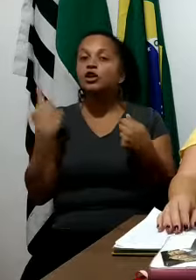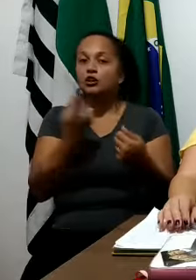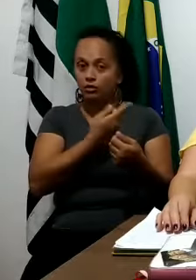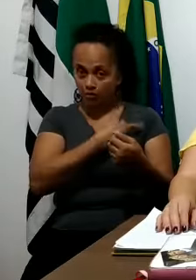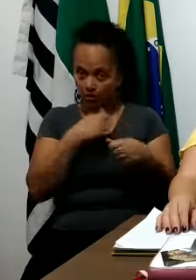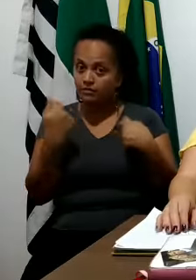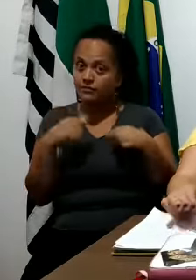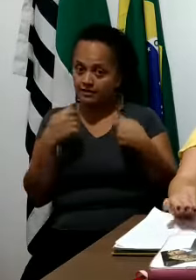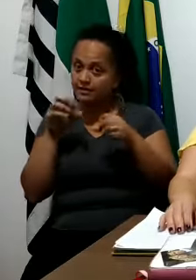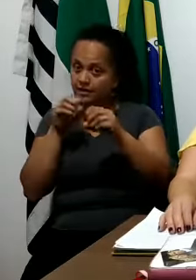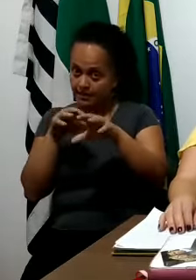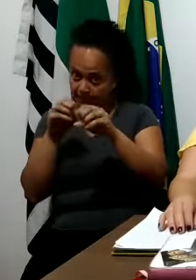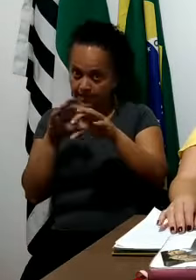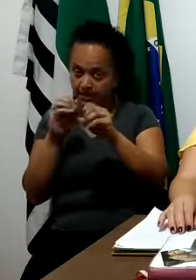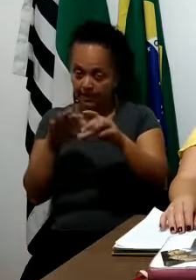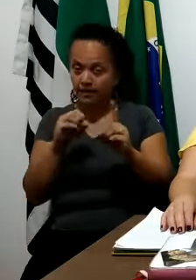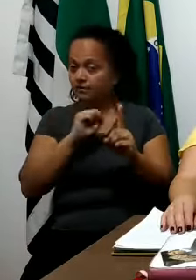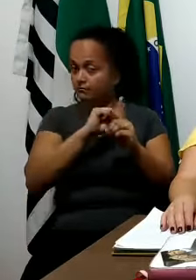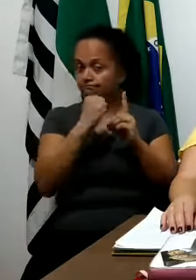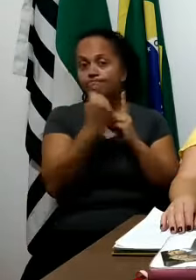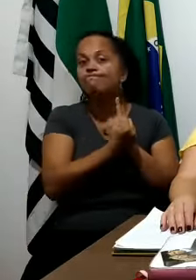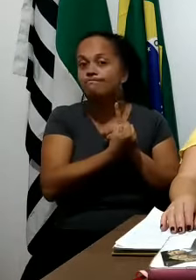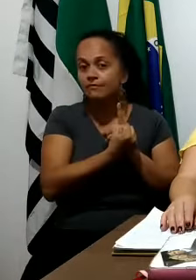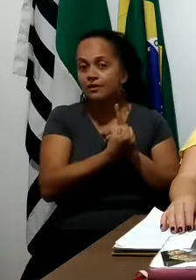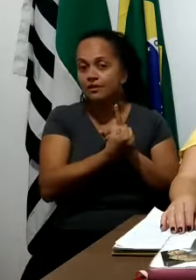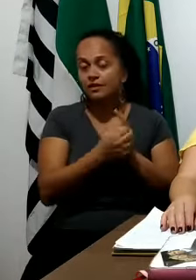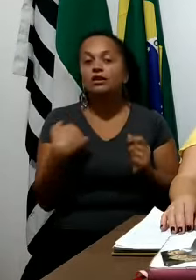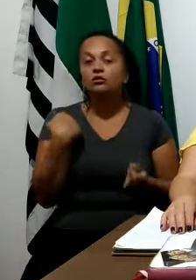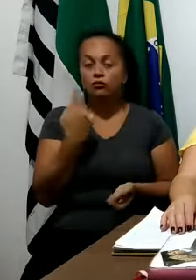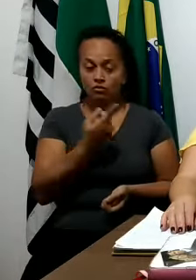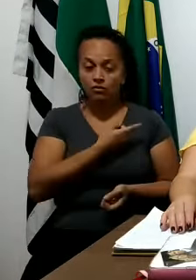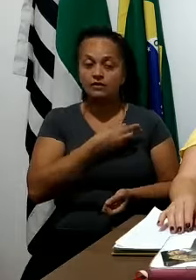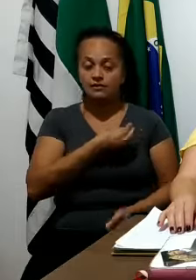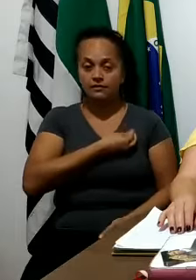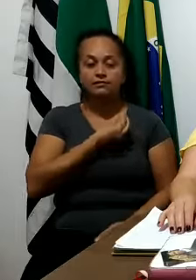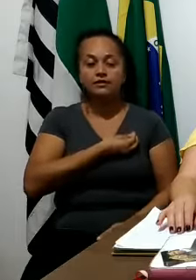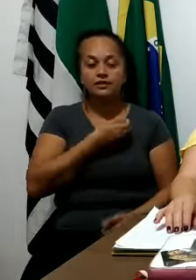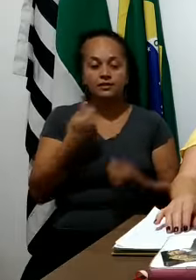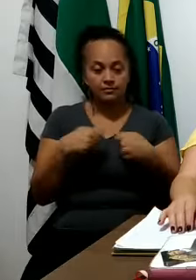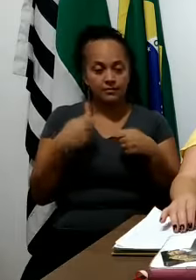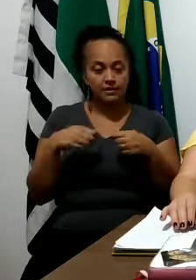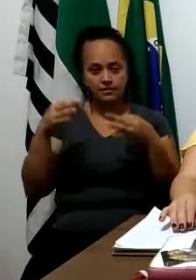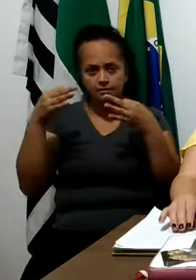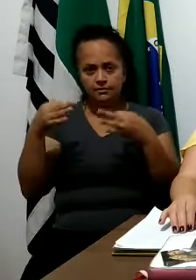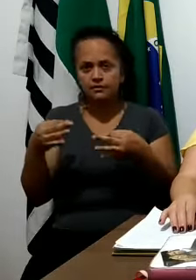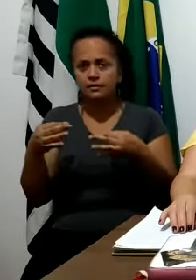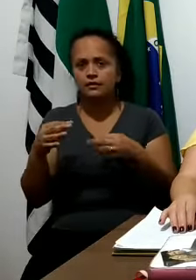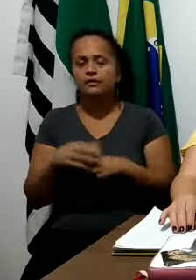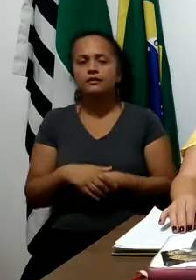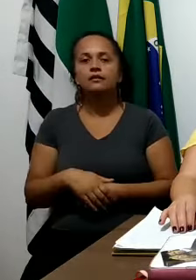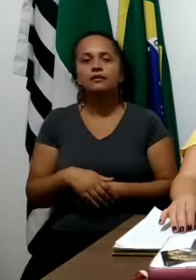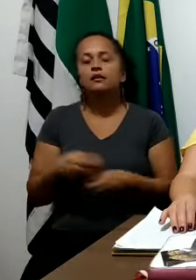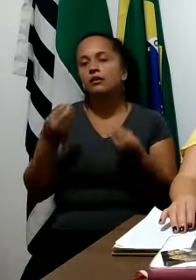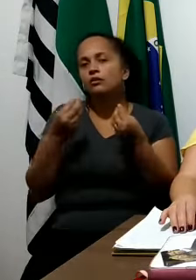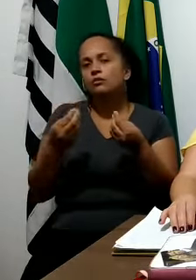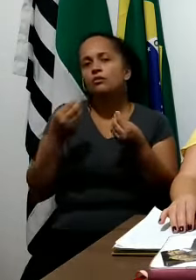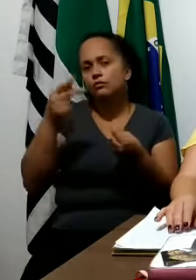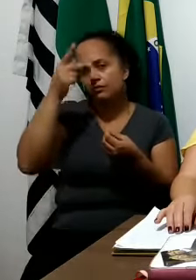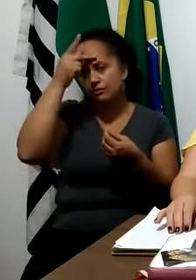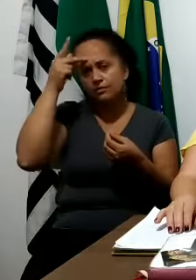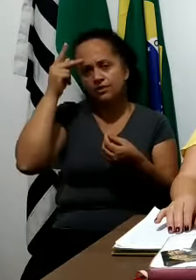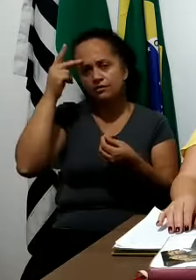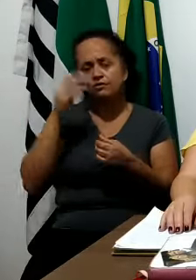diferença, porque o nosso testemunho é a nossa vida. Como que as pessoas vão chegar até o nosso Deus se a